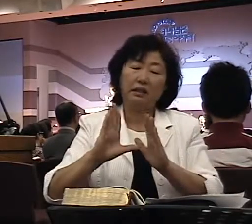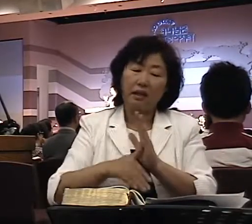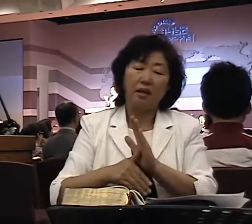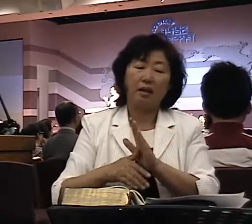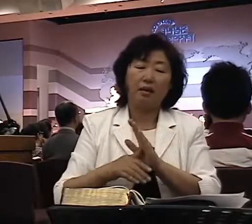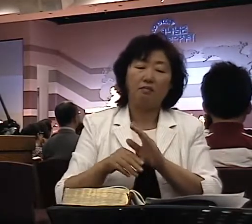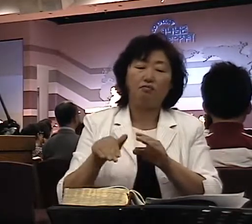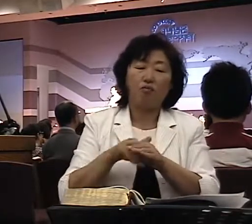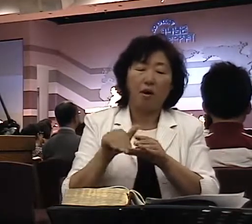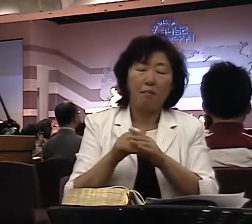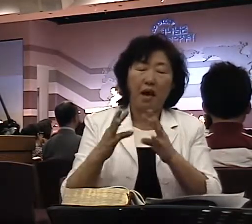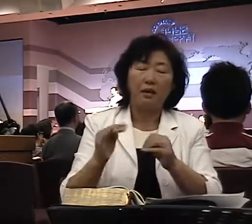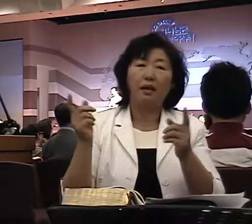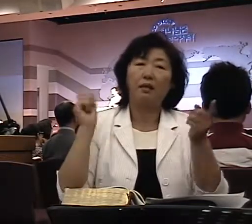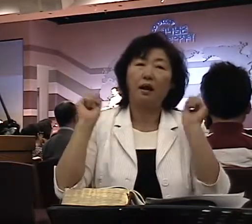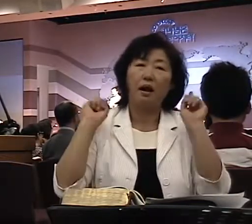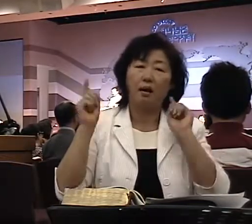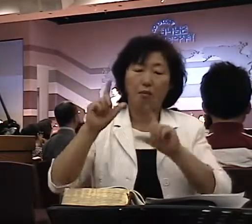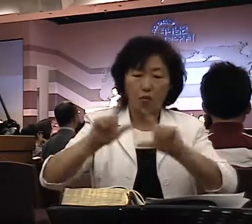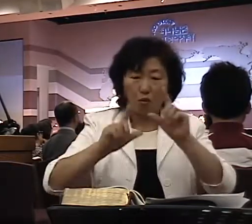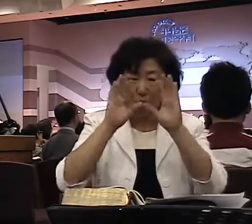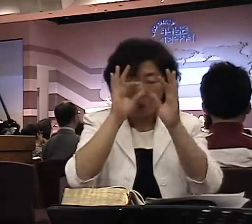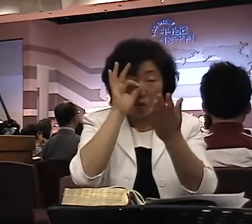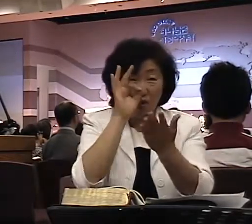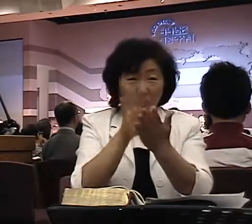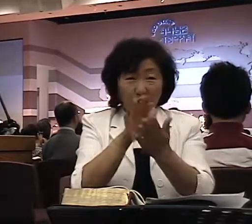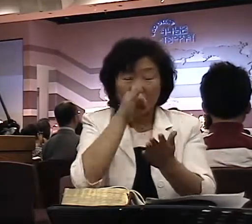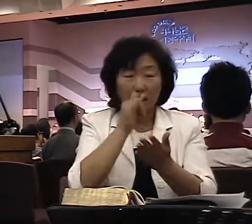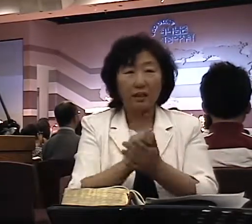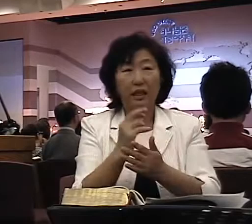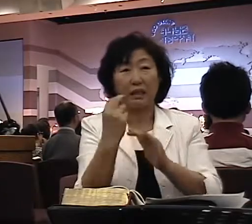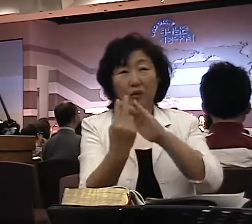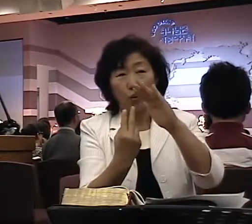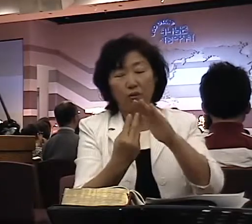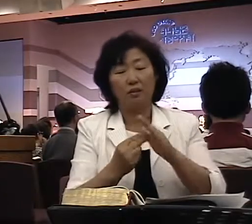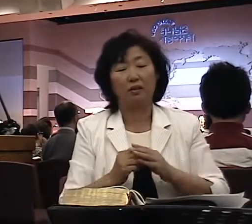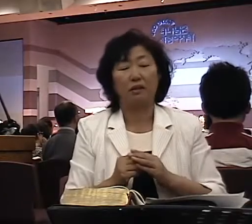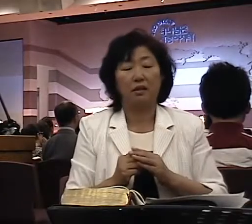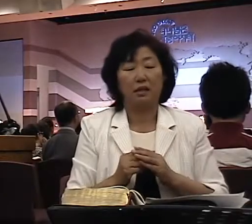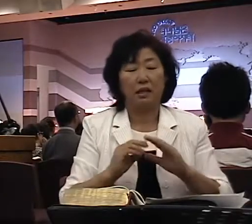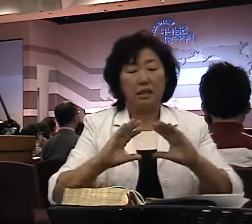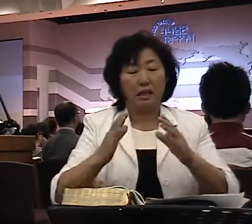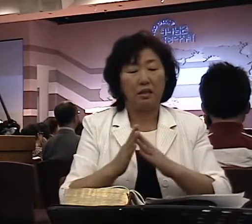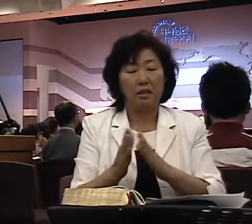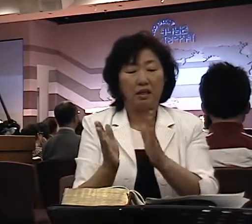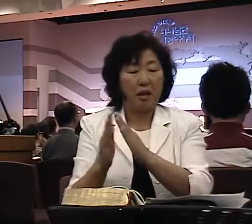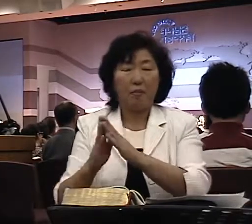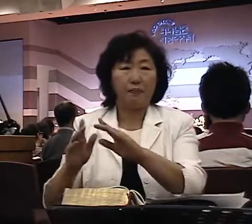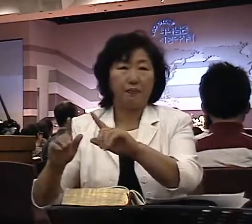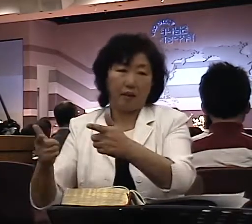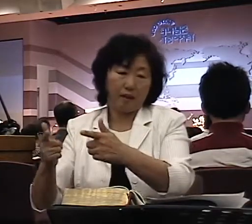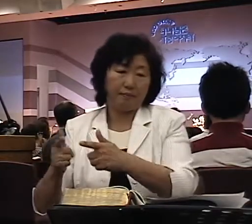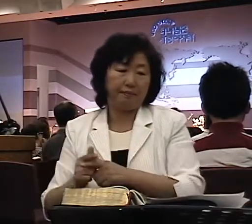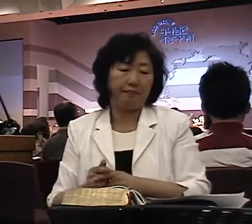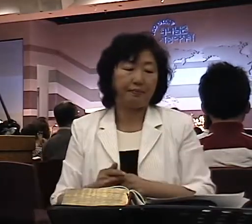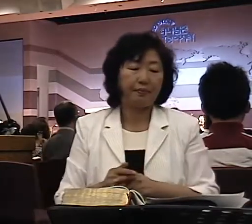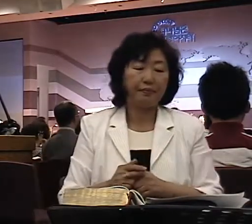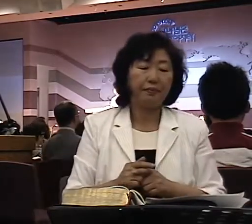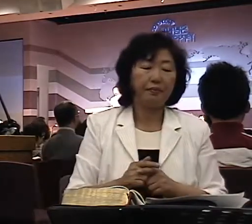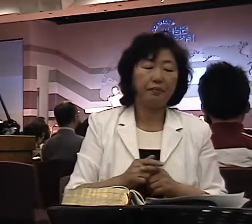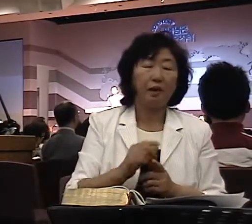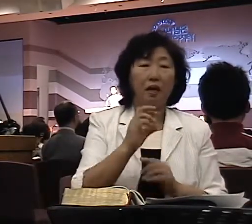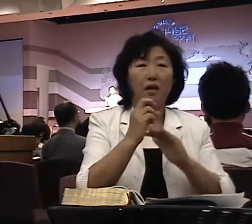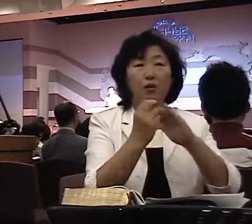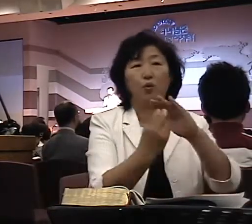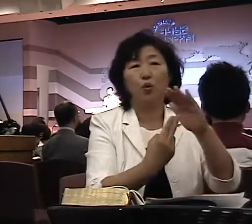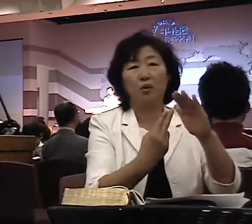여기에 요셉의 모습을 보셔야 돼요. 그러한 세상의 기준과 그는 타협하지 않았습니다. 요셉의